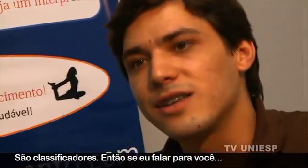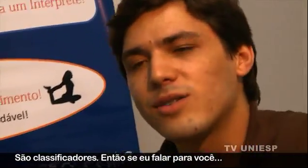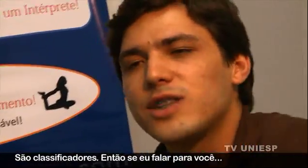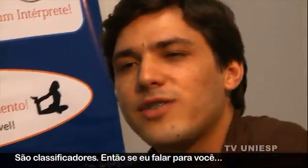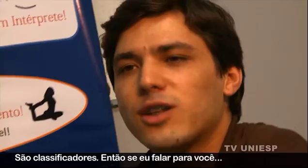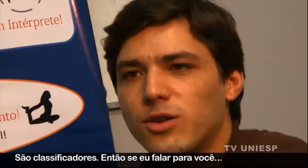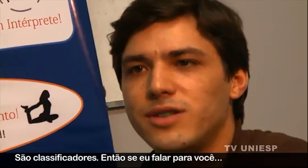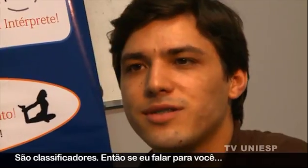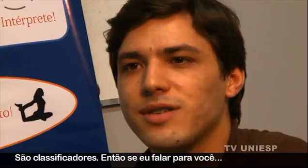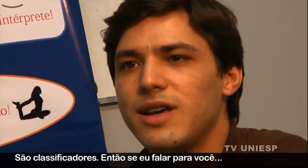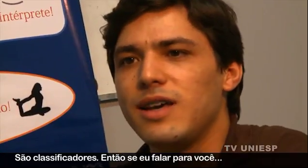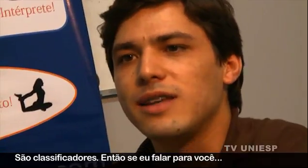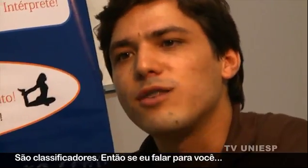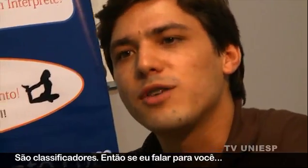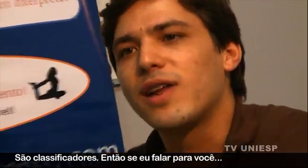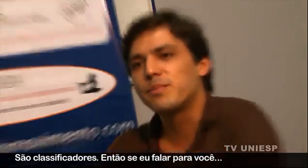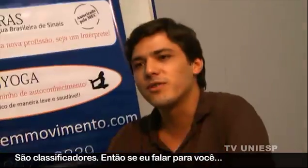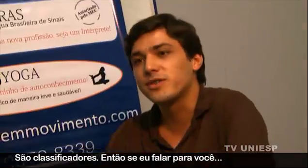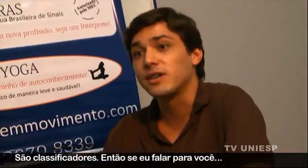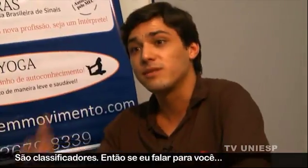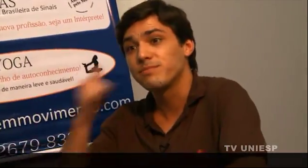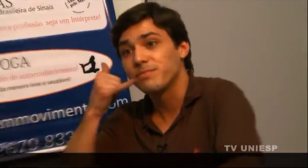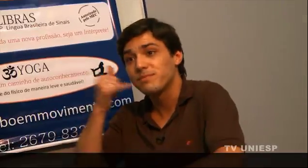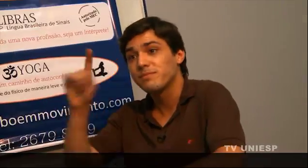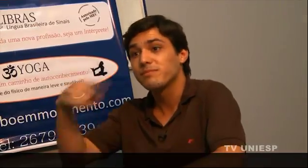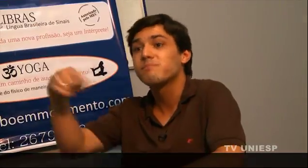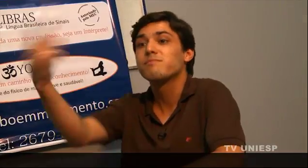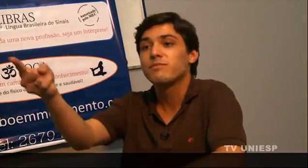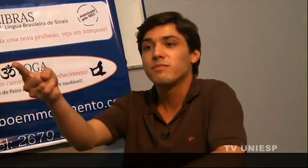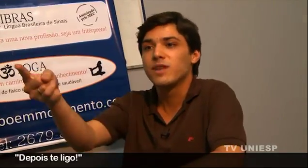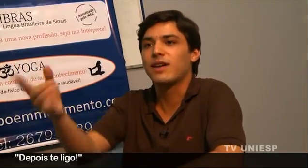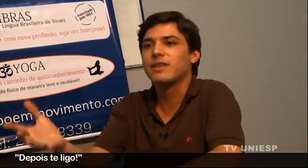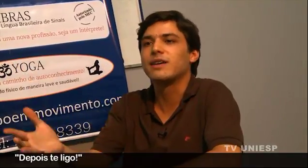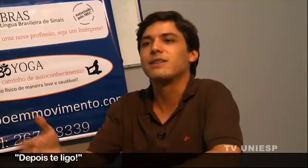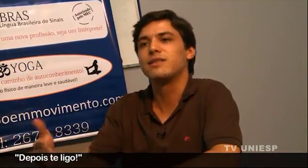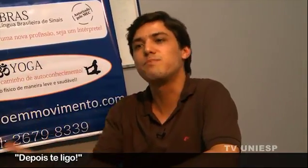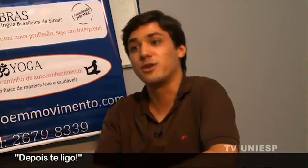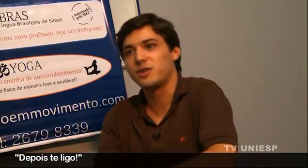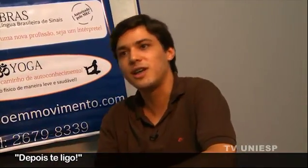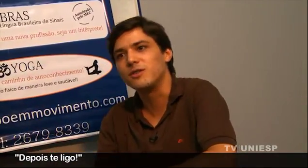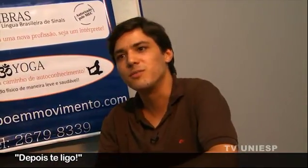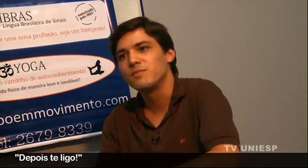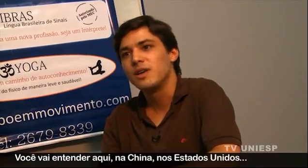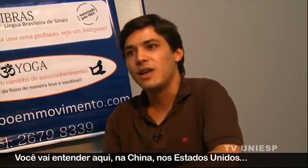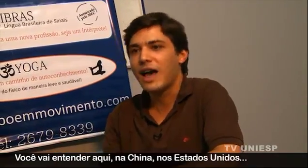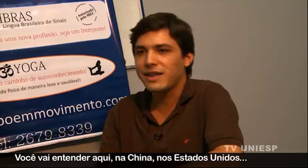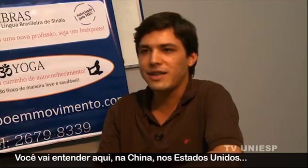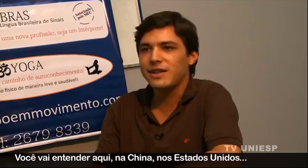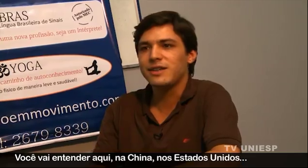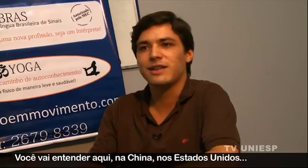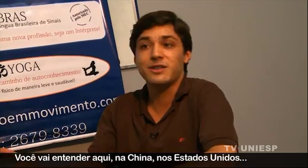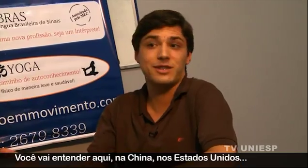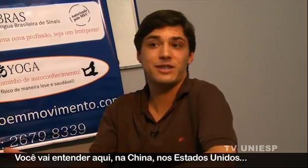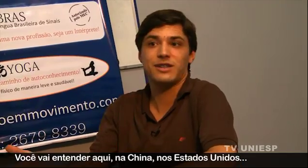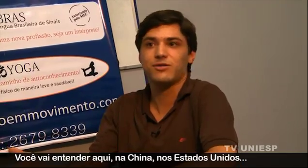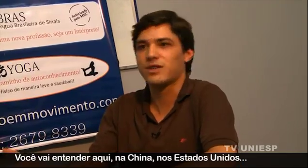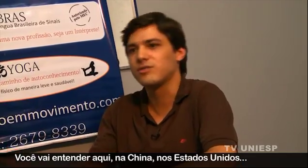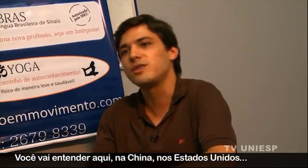são classificadores. Então, se eu falar para você, você vai entender. Depois te ligo. Aqui, na China, nos Estados